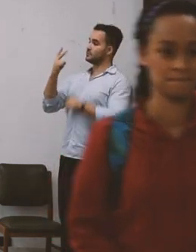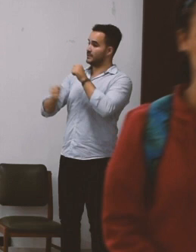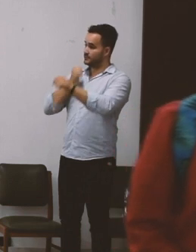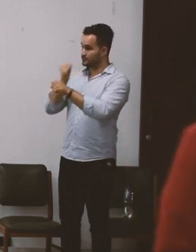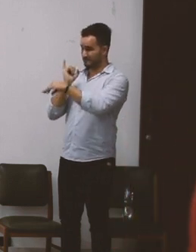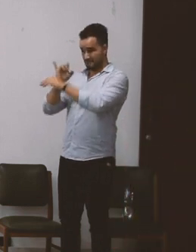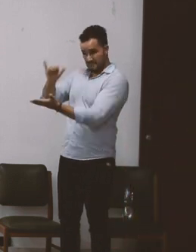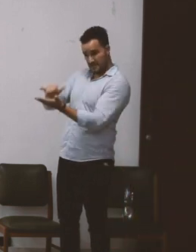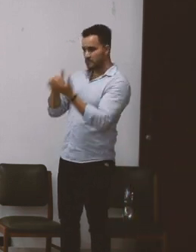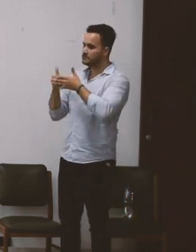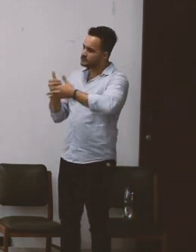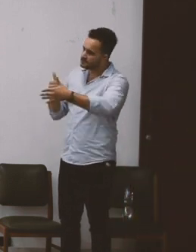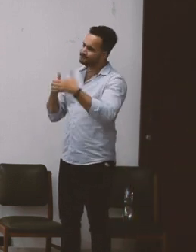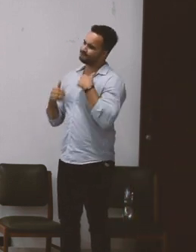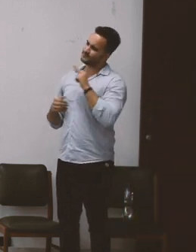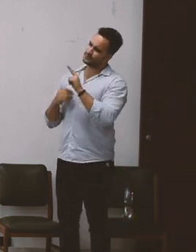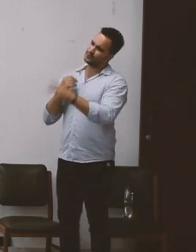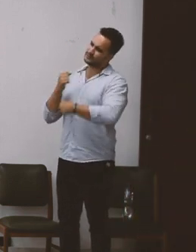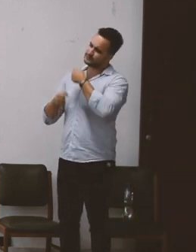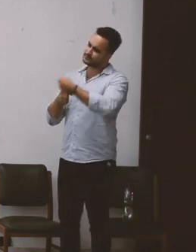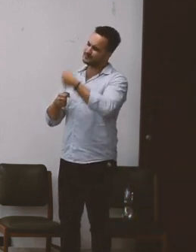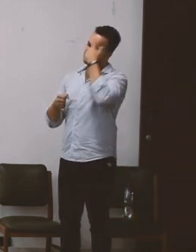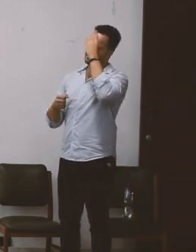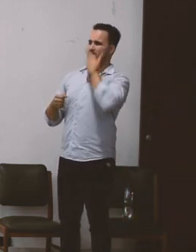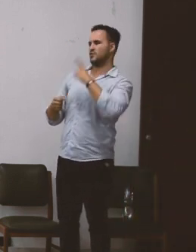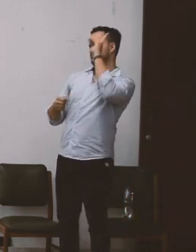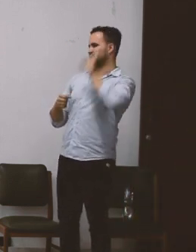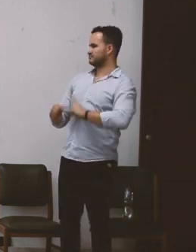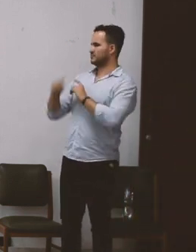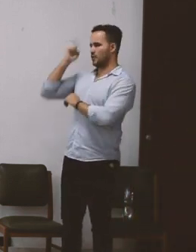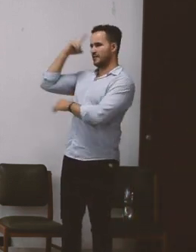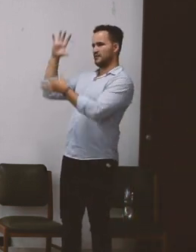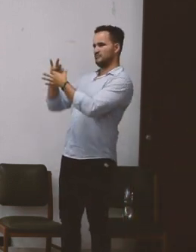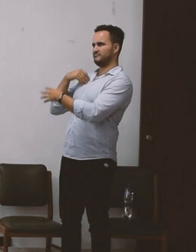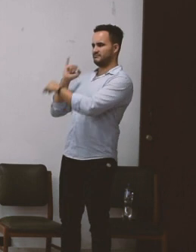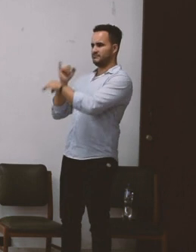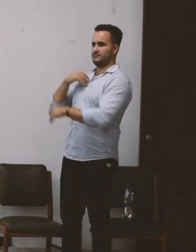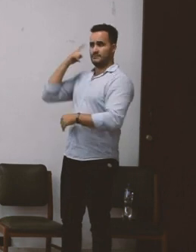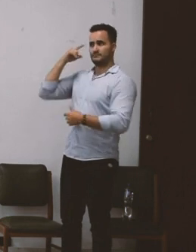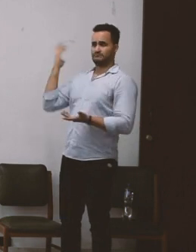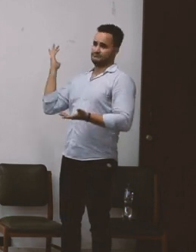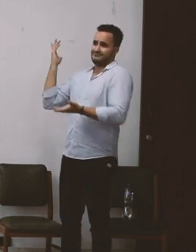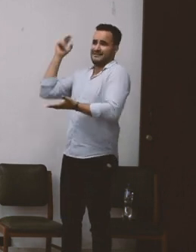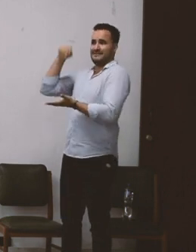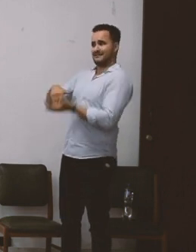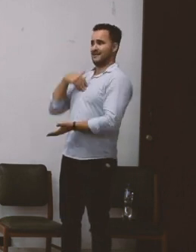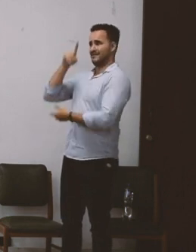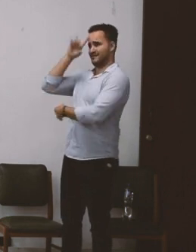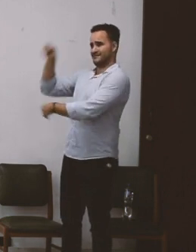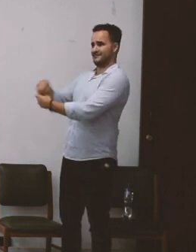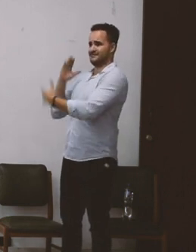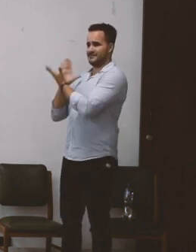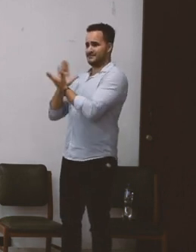escuela, decidí incorporarla a la escuela pública apelando al argumento de su derecho a ocupar un lugar dentro de la educación regular